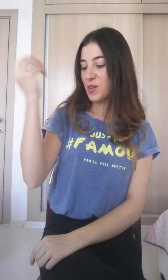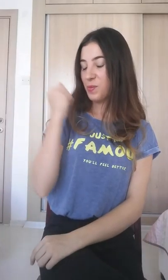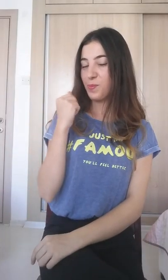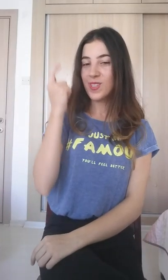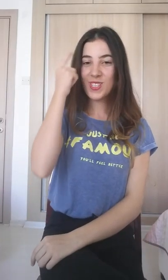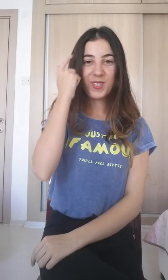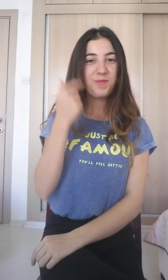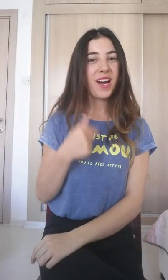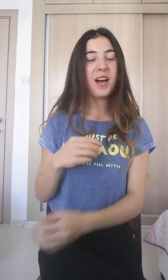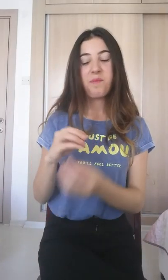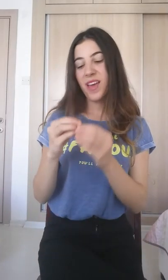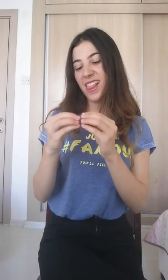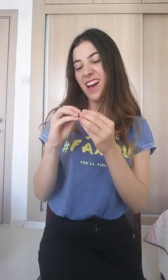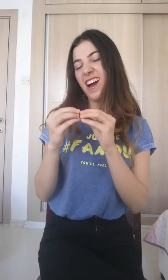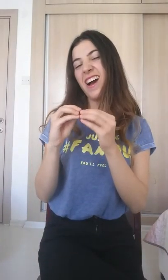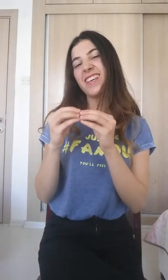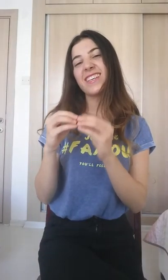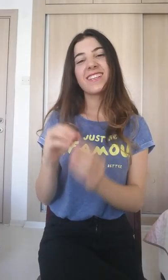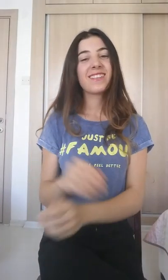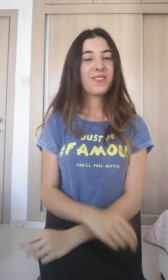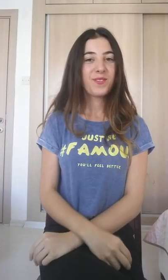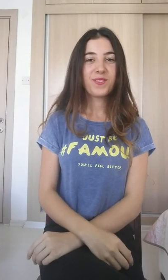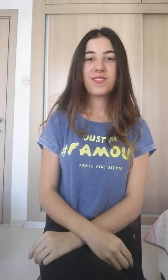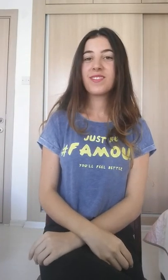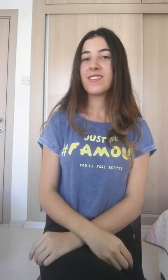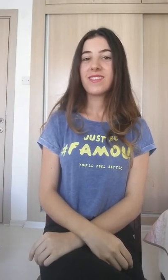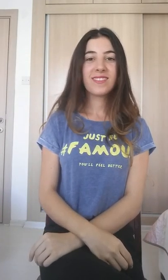Aldım başıma belayı.